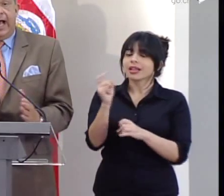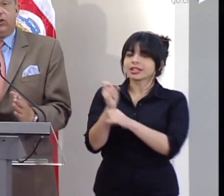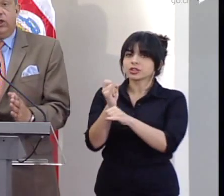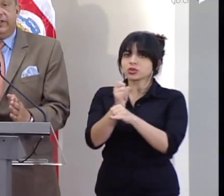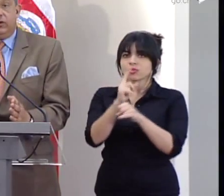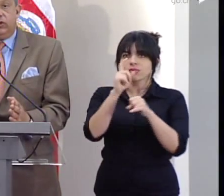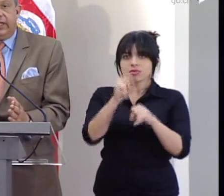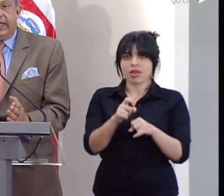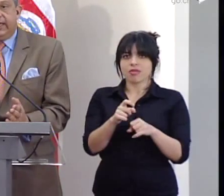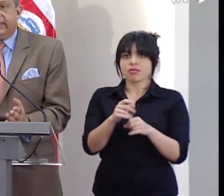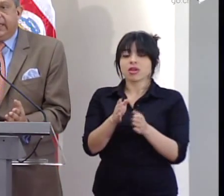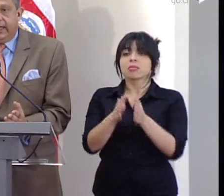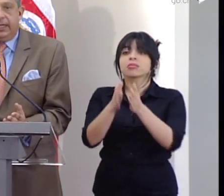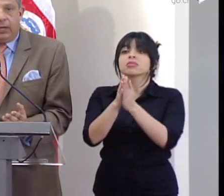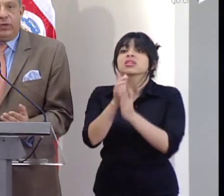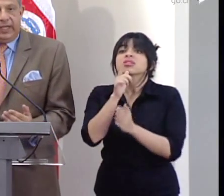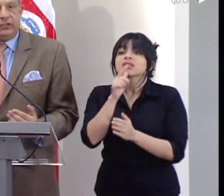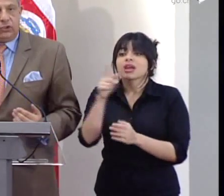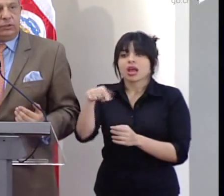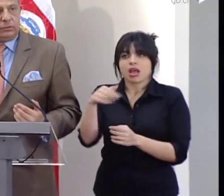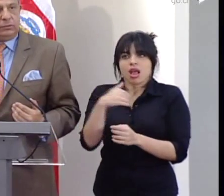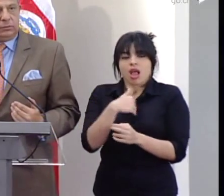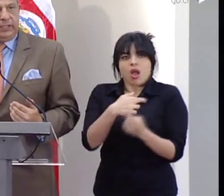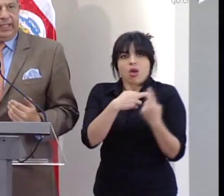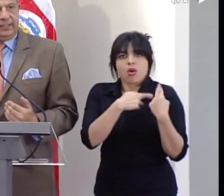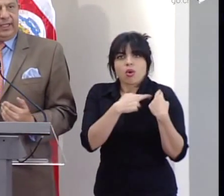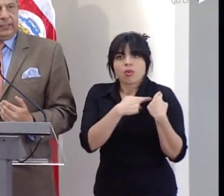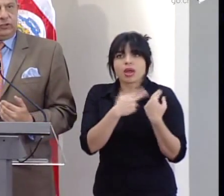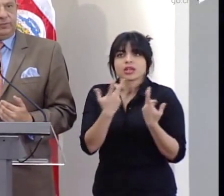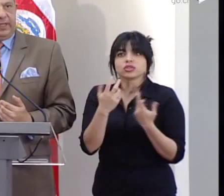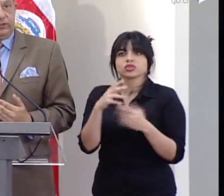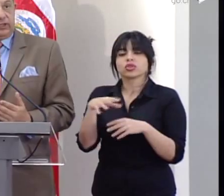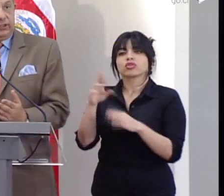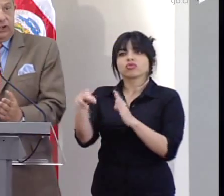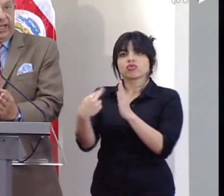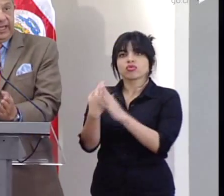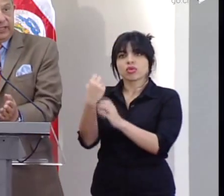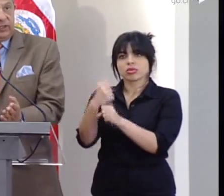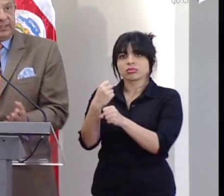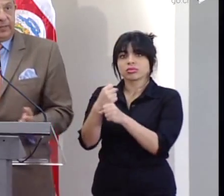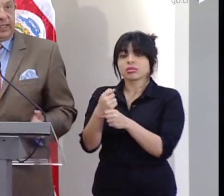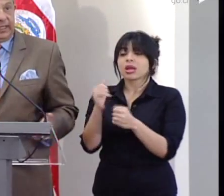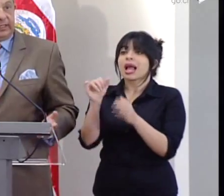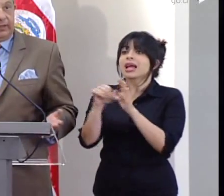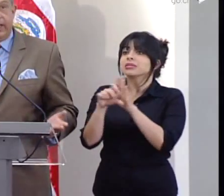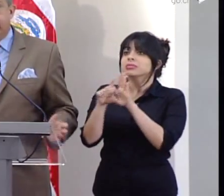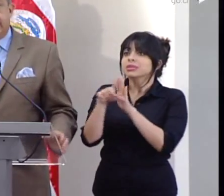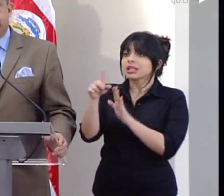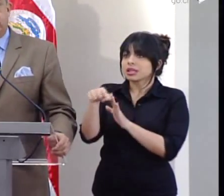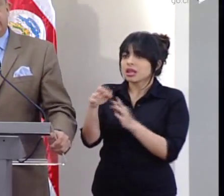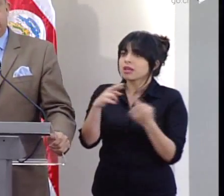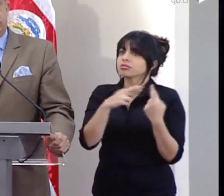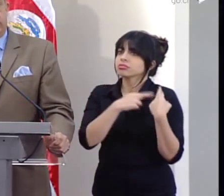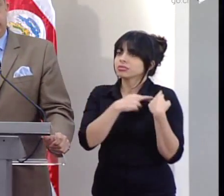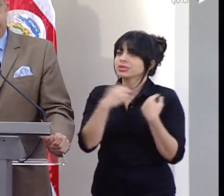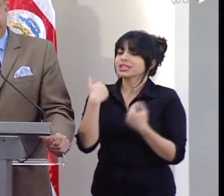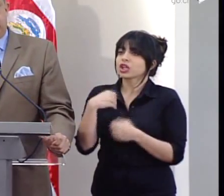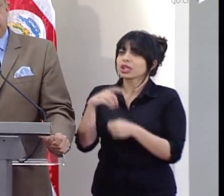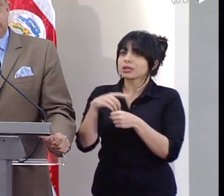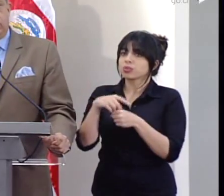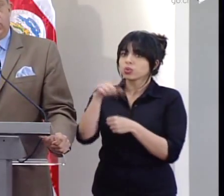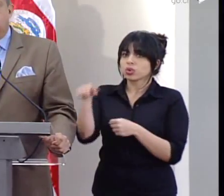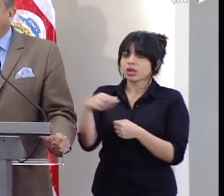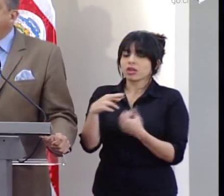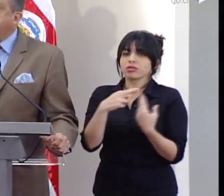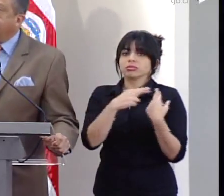instancias a solicitud de quienes tienen la obligación de ejercer esos espacios, que son, en el caso de la Asamblea Legislativa, las señoras y los señores